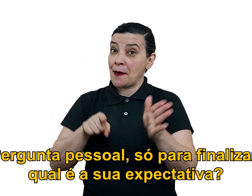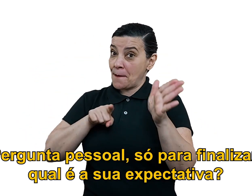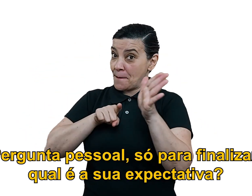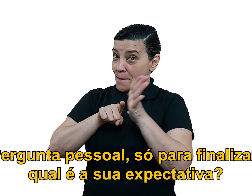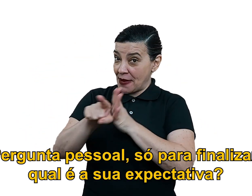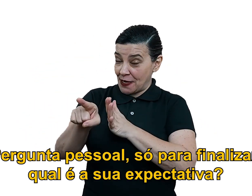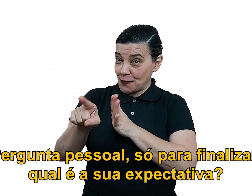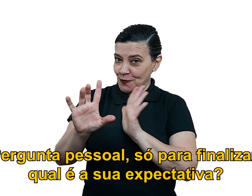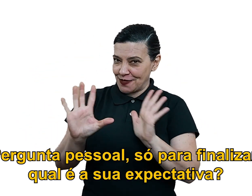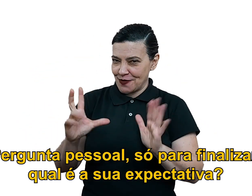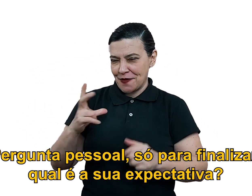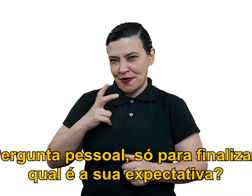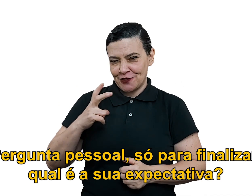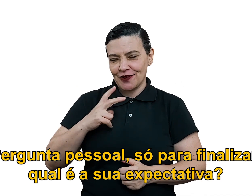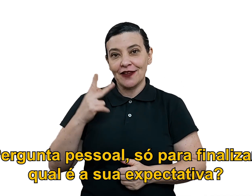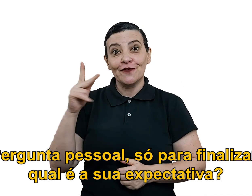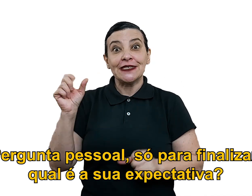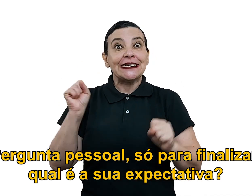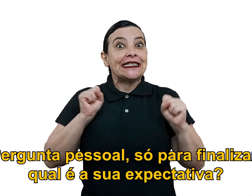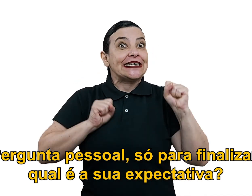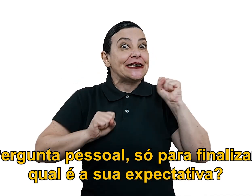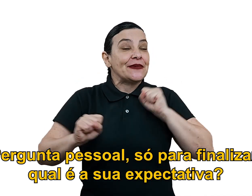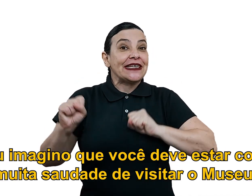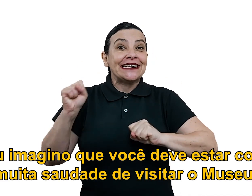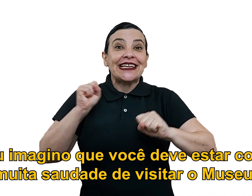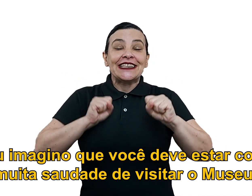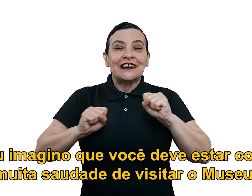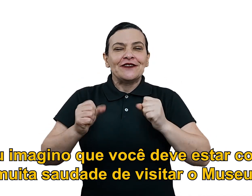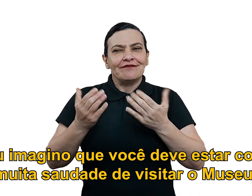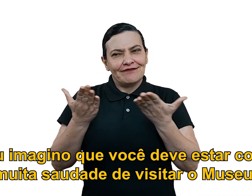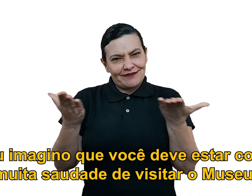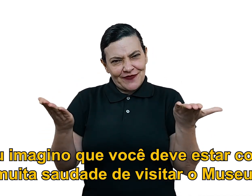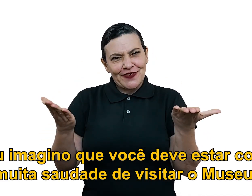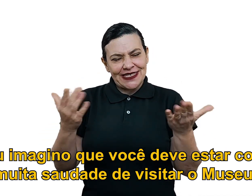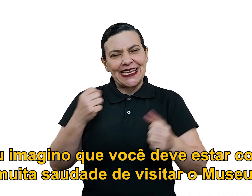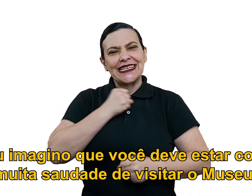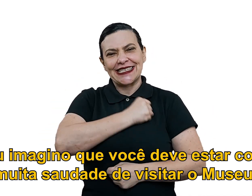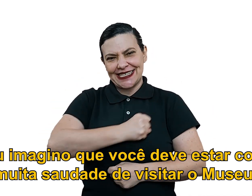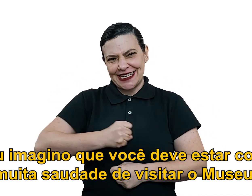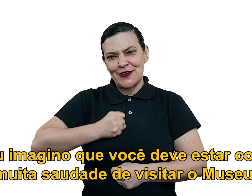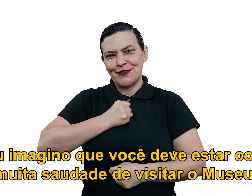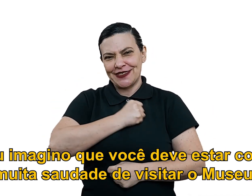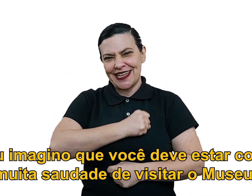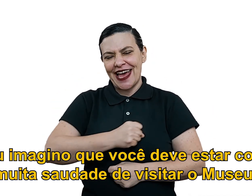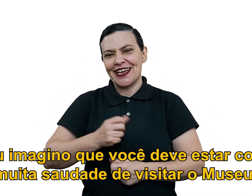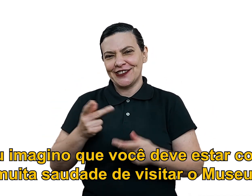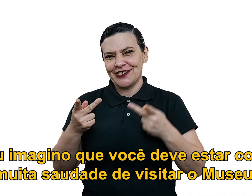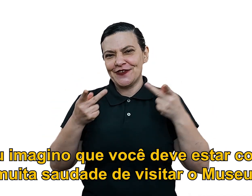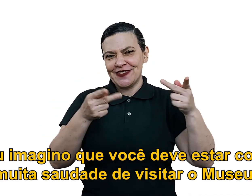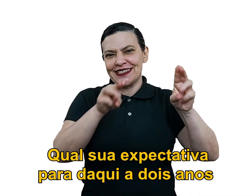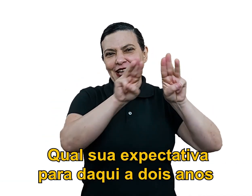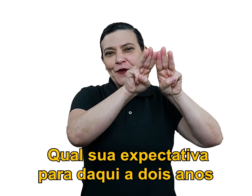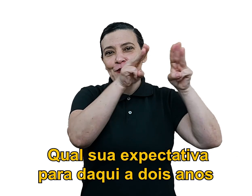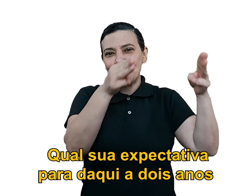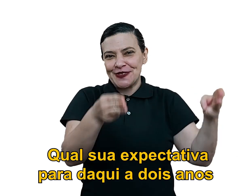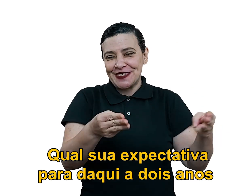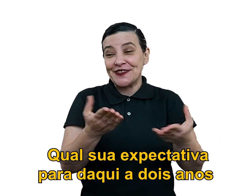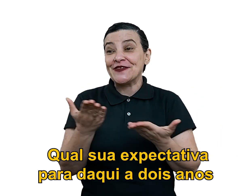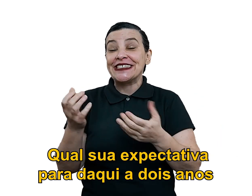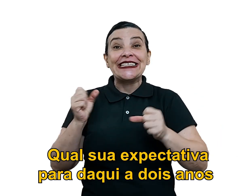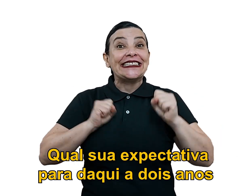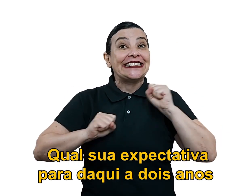pergunta pessoal, só para finalizar, mas qual que é a sua expectativa, assim, que eu imagino que você deve estar com muita saudade, né, de visitar o museu. E qual que é a